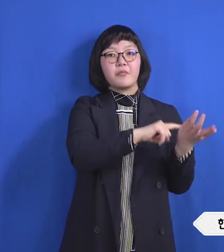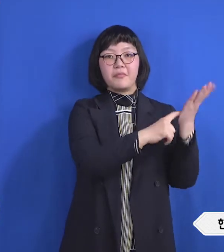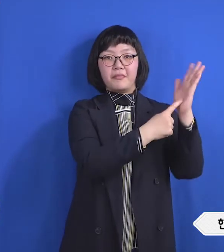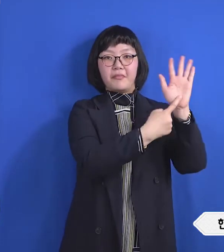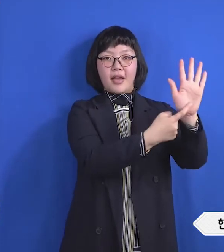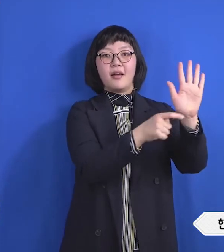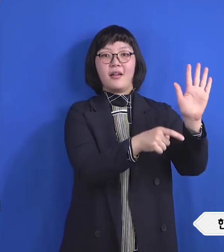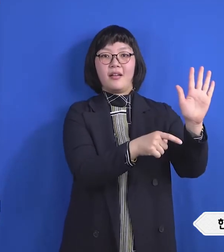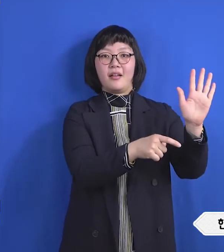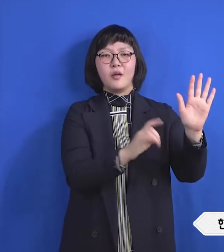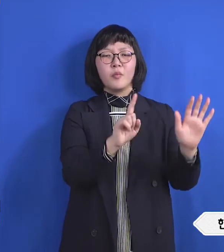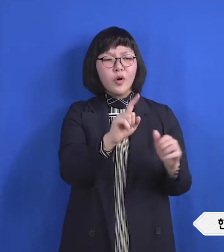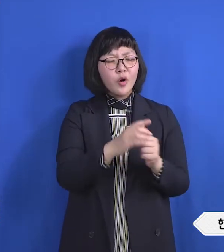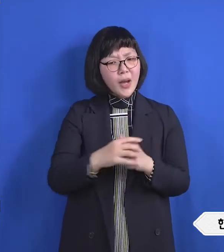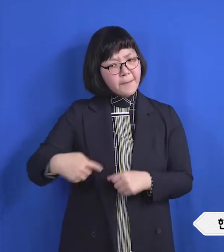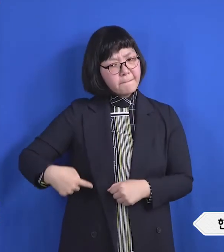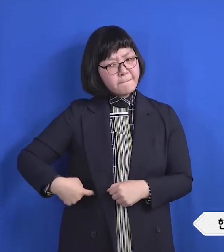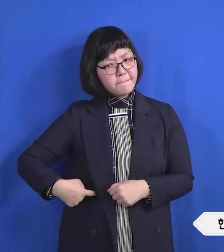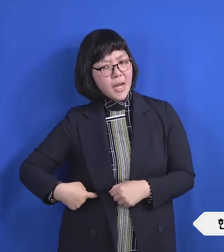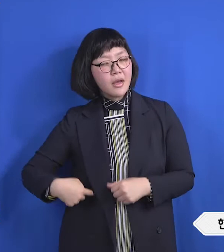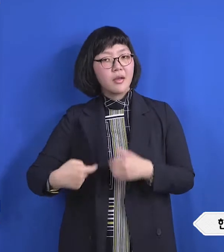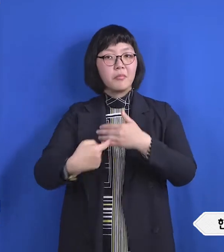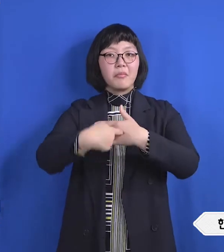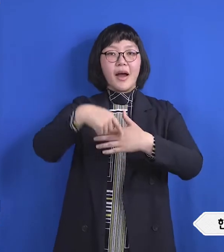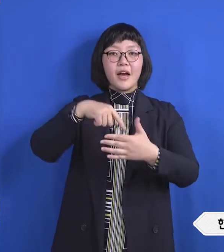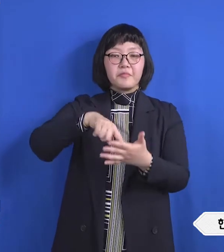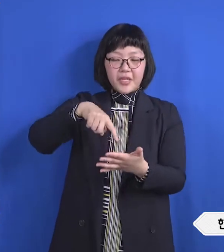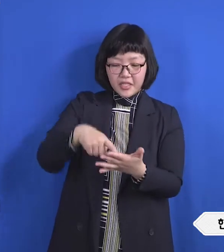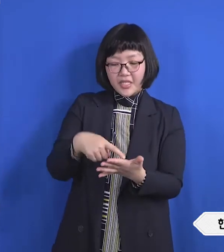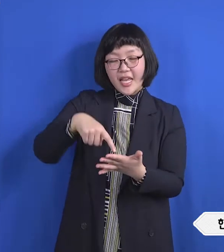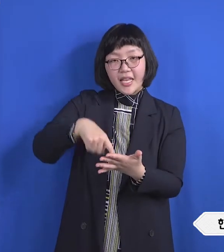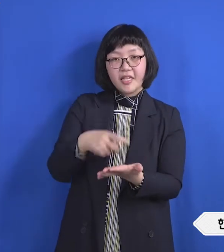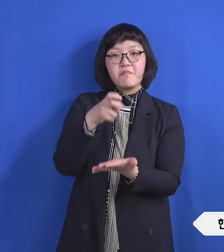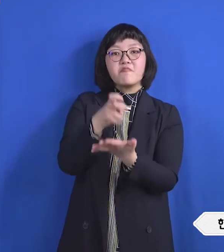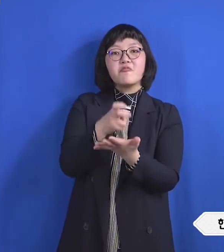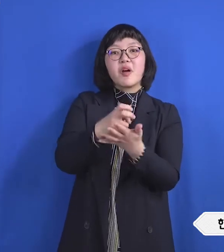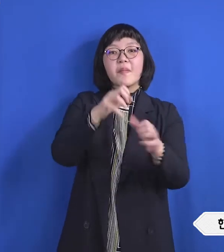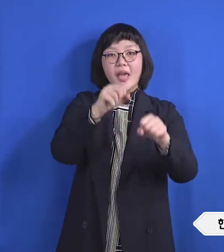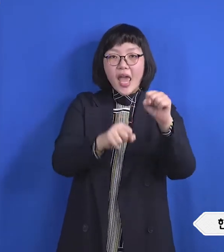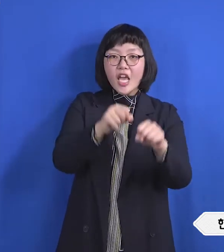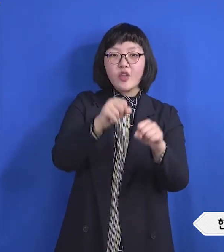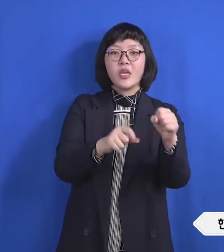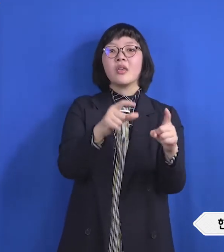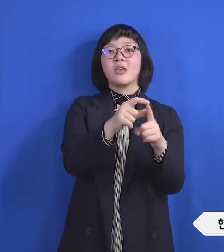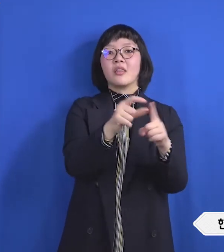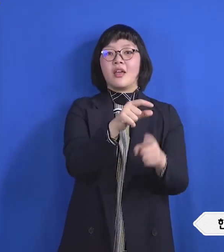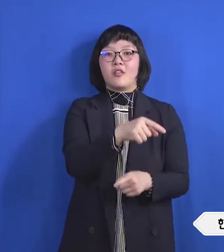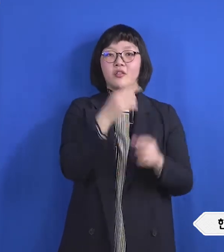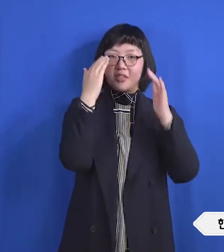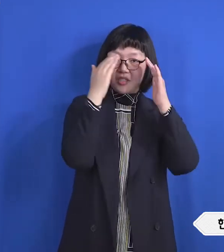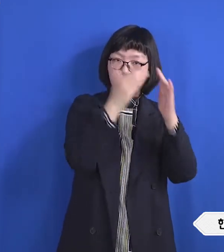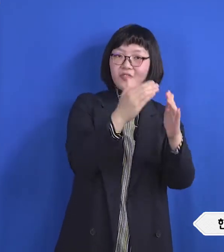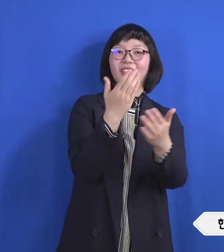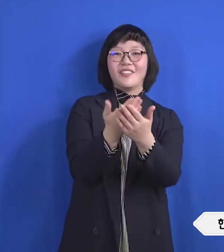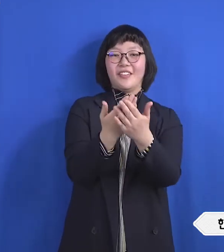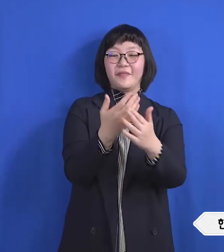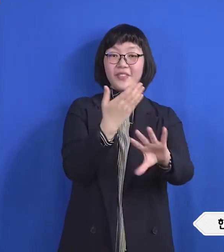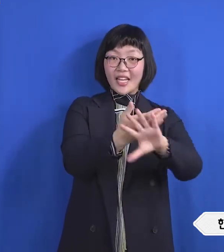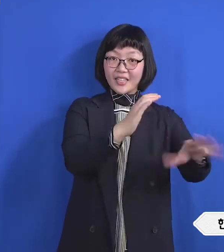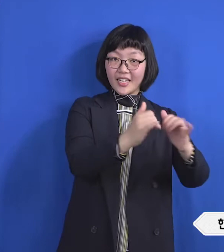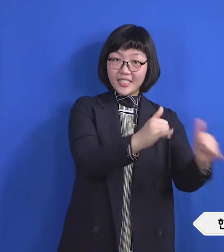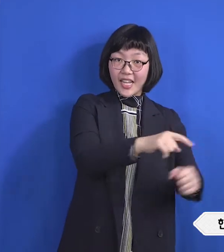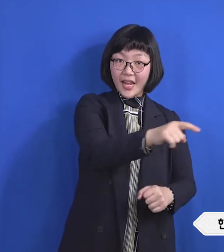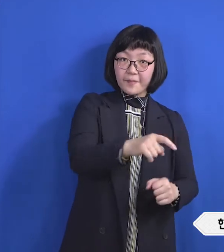나타내느니라. 여기 마음에 새긴 율법의 행위라는 말이 중요합니다. 이방인도